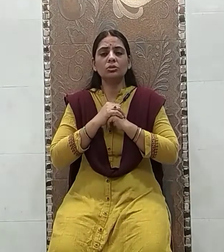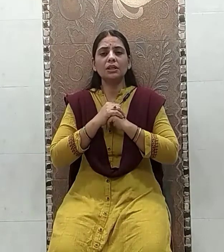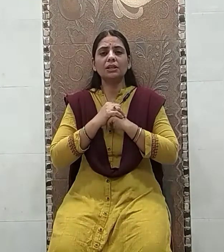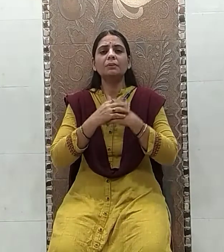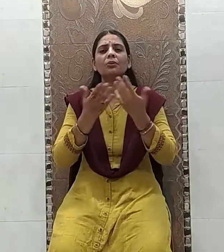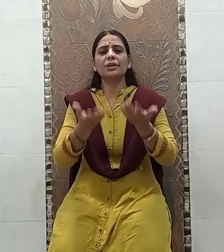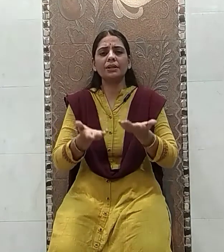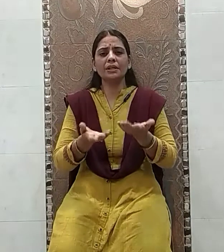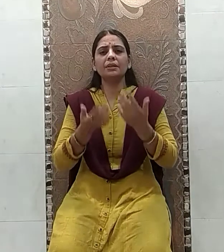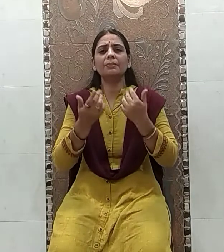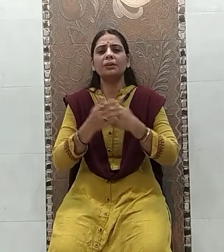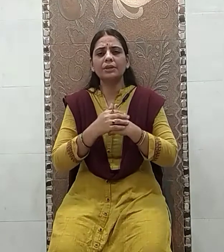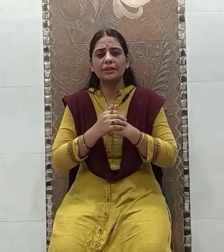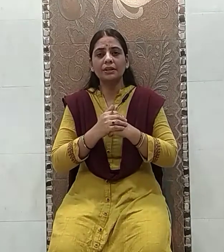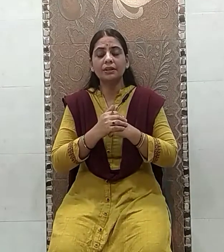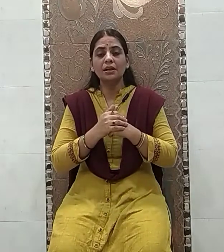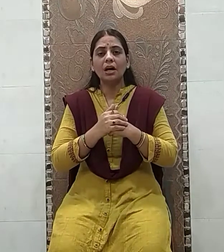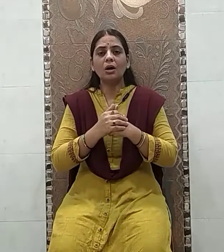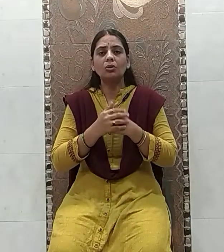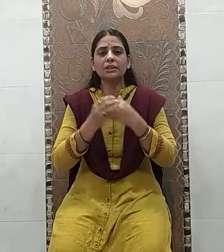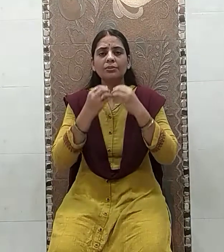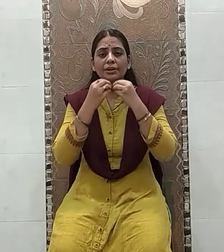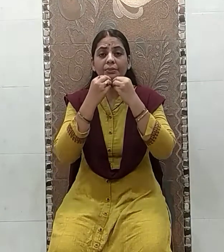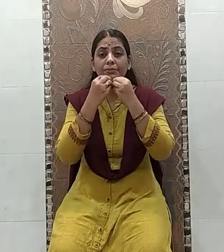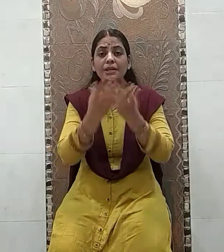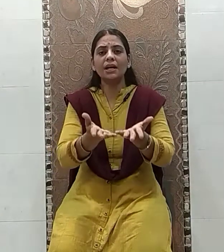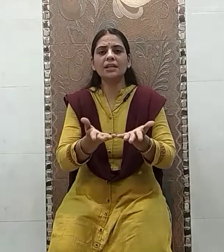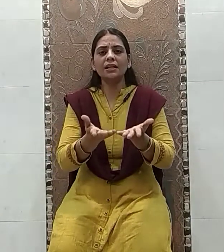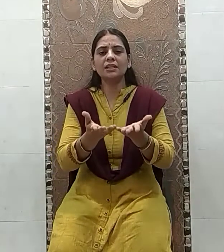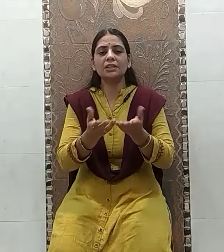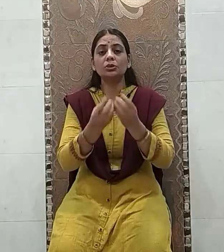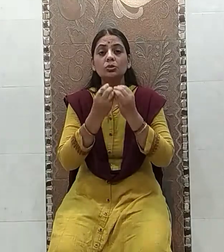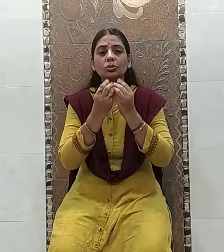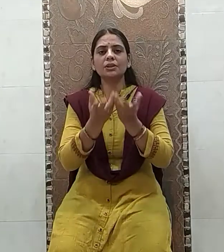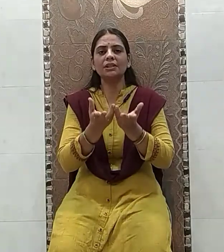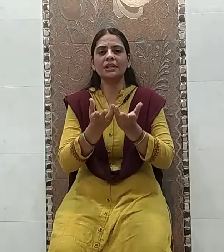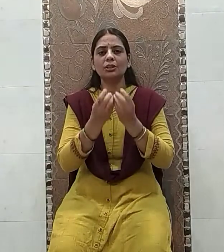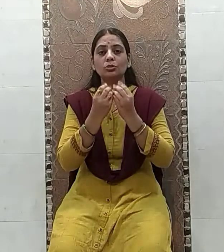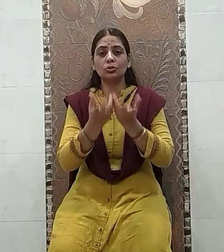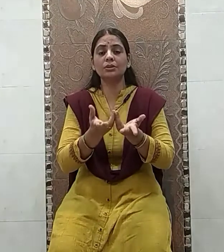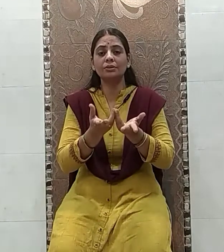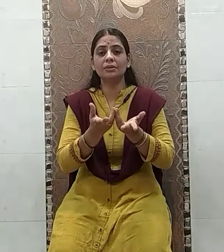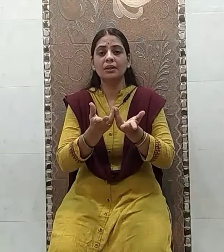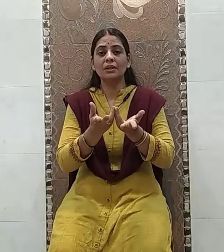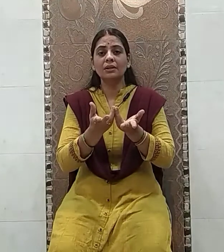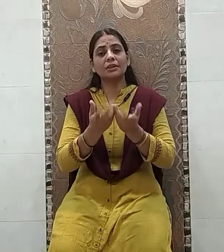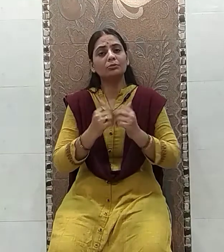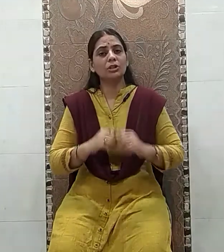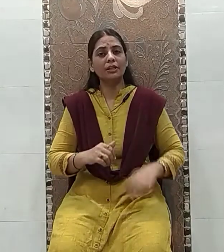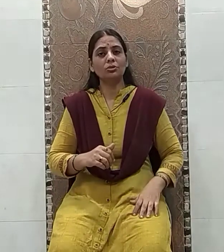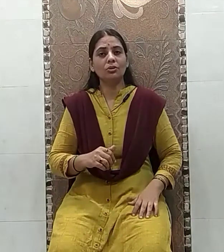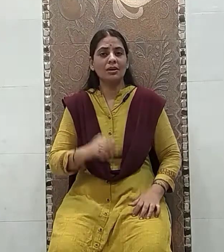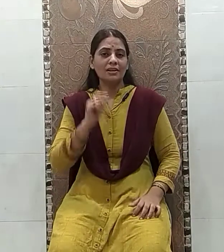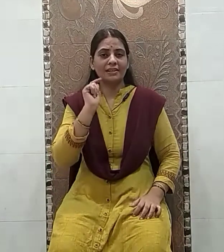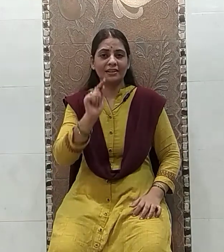ना की मला वेळ नाही, मला वेळ नाही. अहो आता वेळ मिळालाय, त्याचं सोनं करा, सोनं. तर मुलांनो, करणार